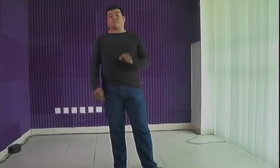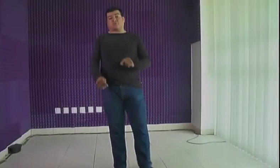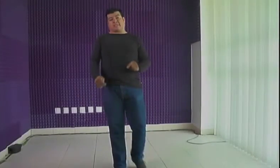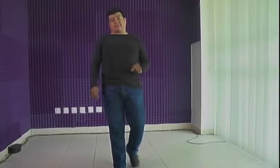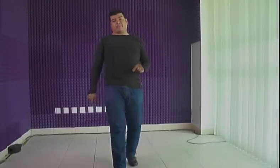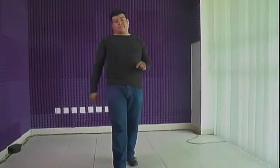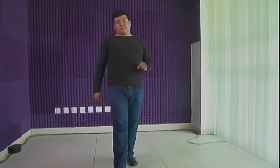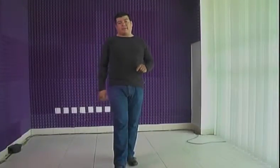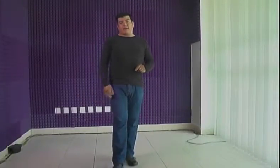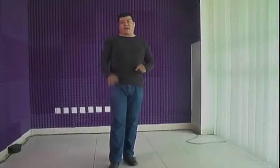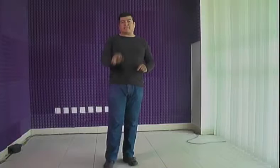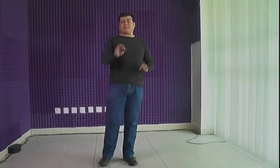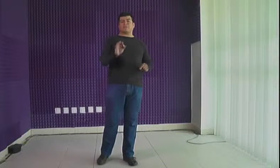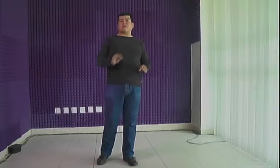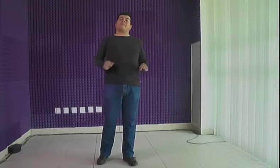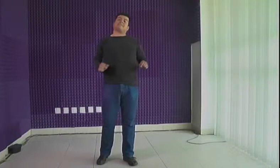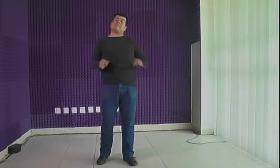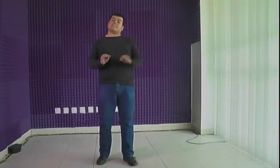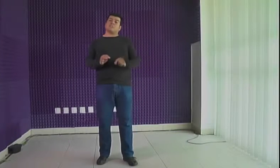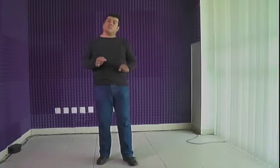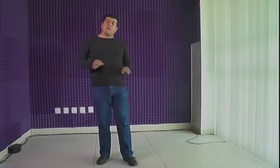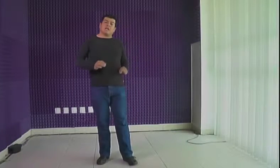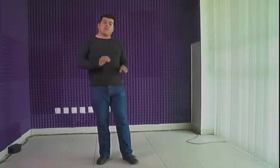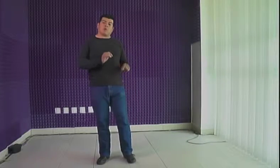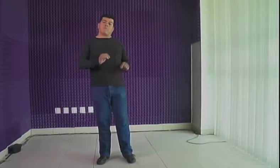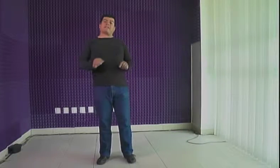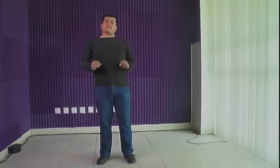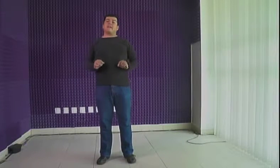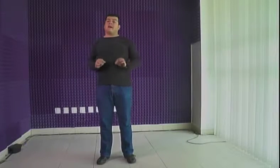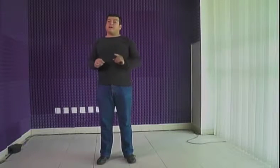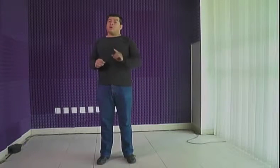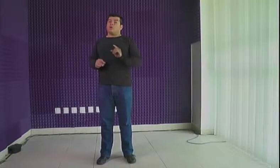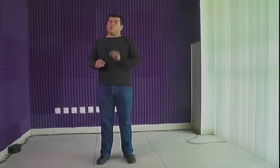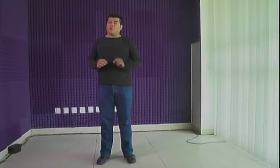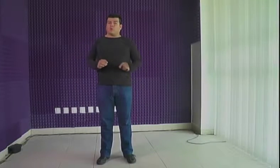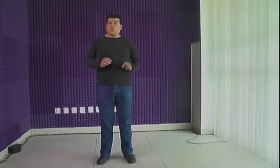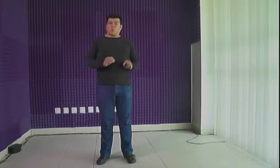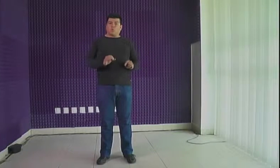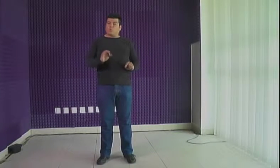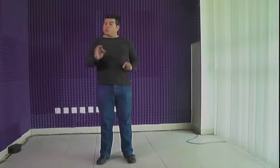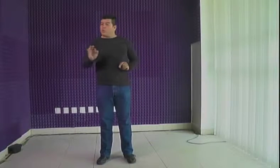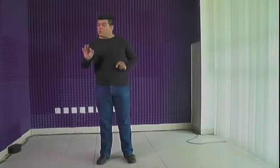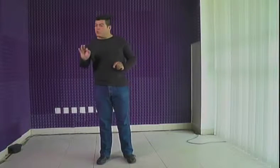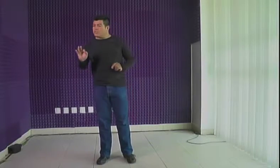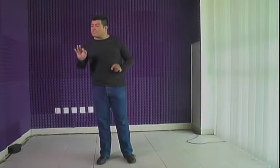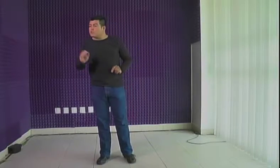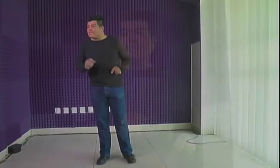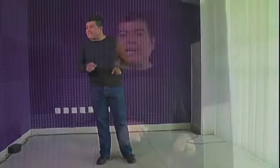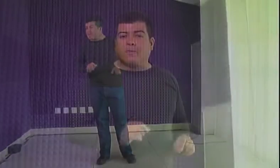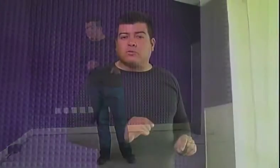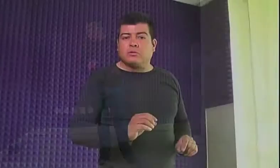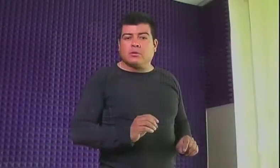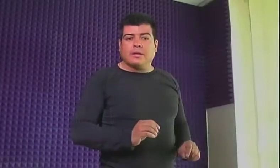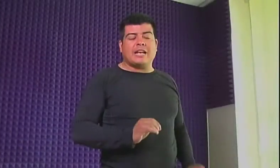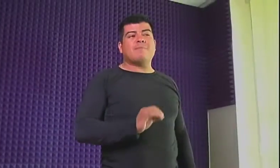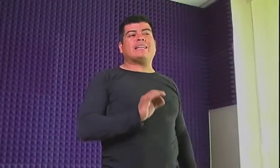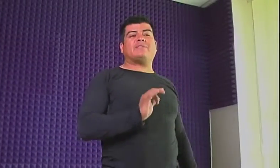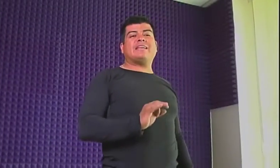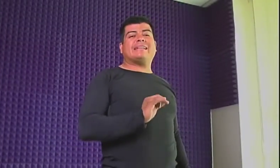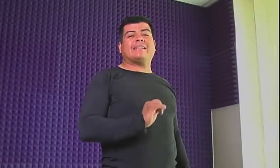preciosas. Artaban solamente decidió que lo acompañaría uno de sus esclavos, el más fiel de